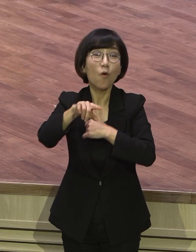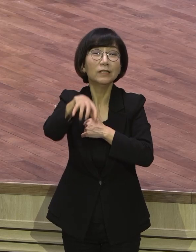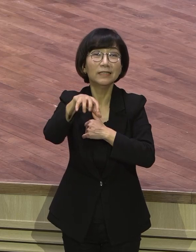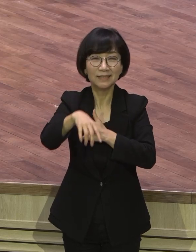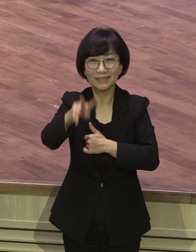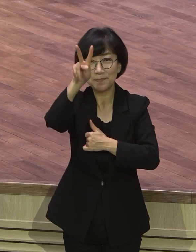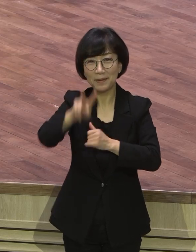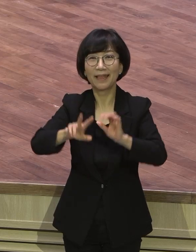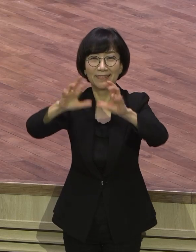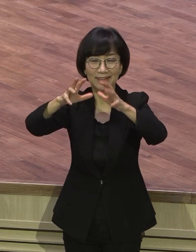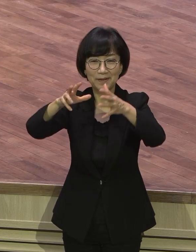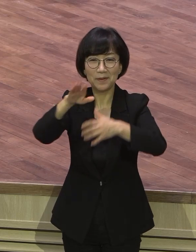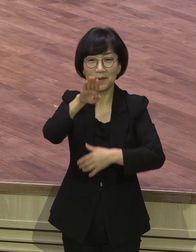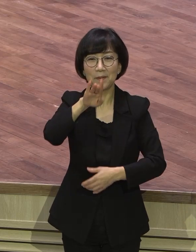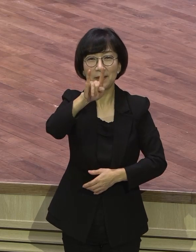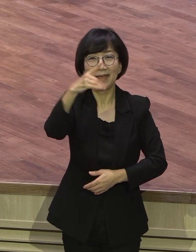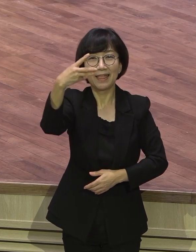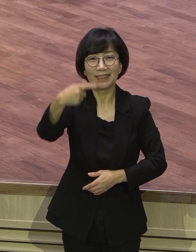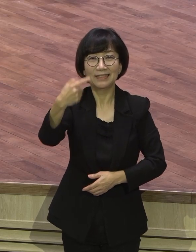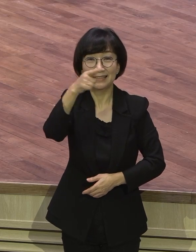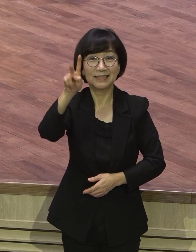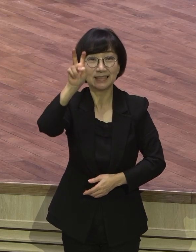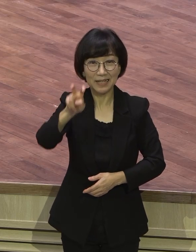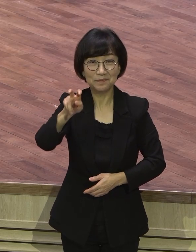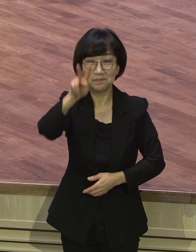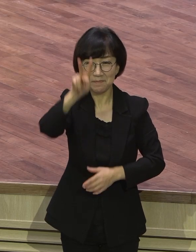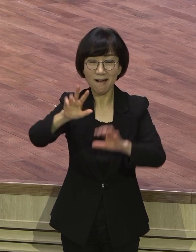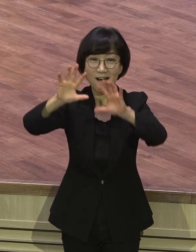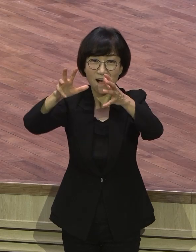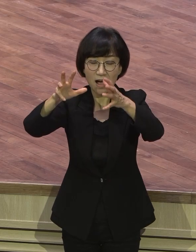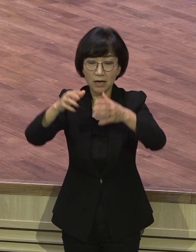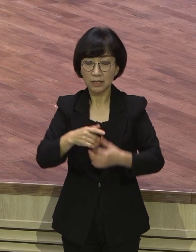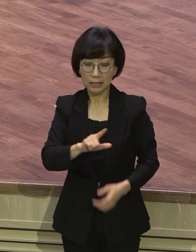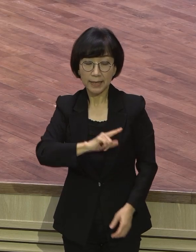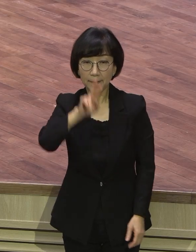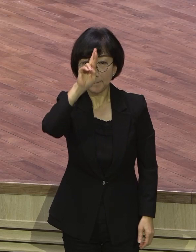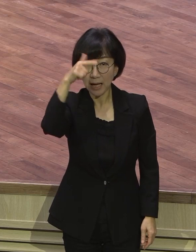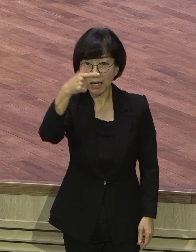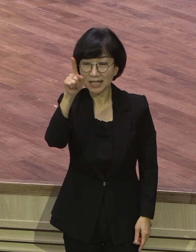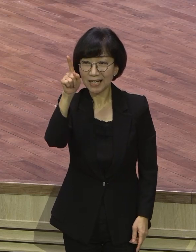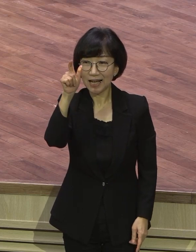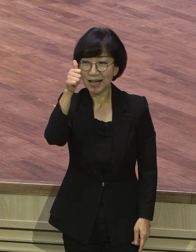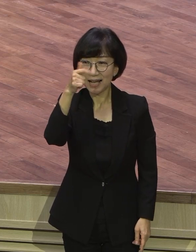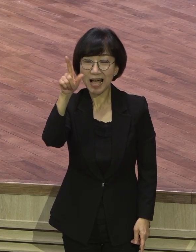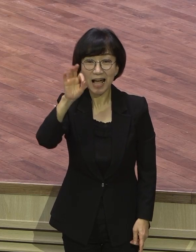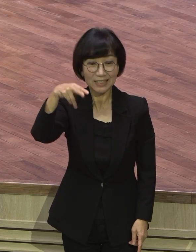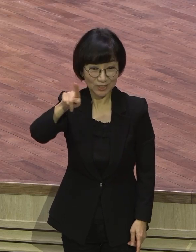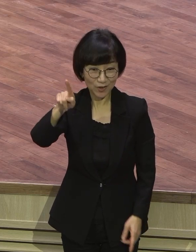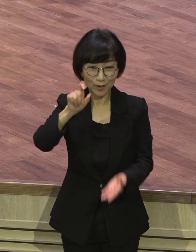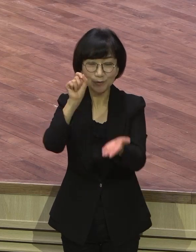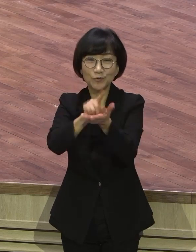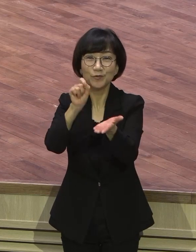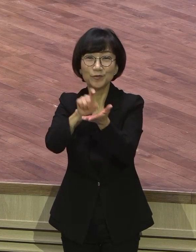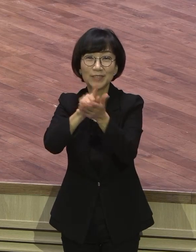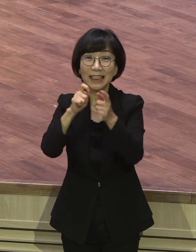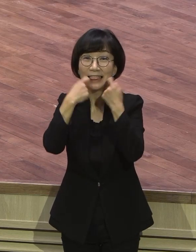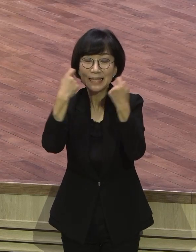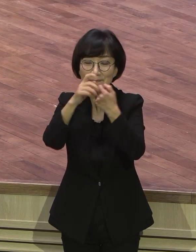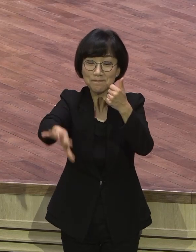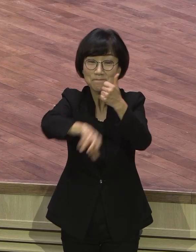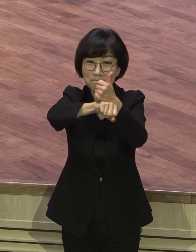박항서 감독이 베트남 축구 국가대표를 감독을 맡고 있기 때문에 현실에서 많이